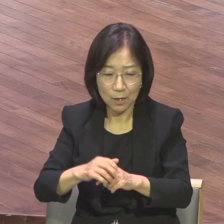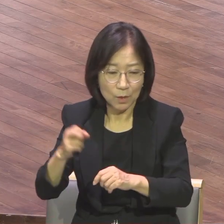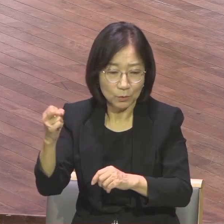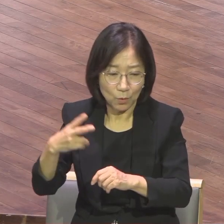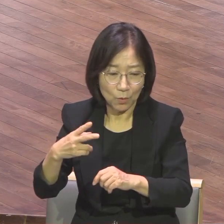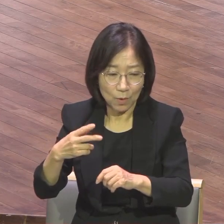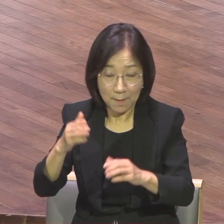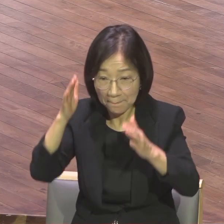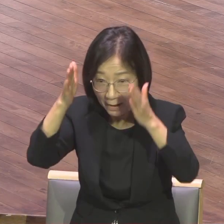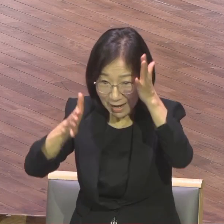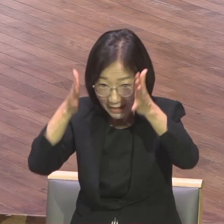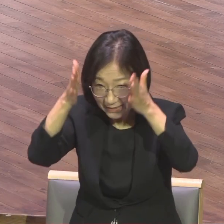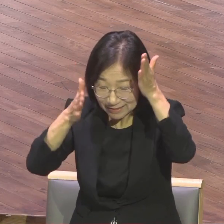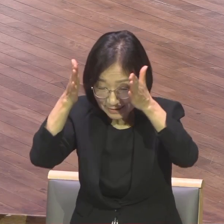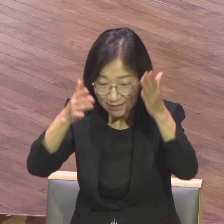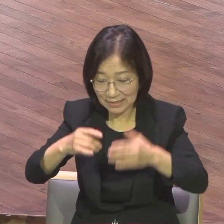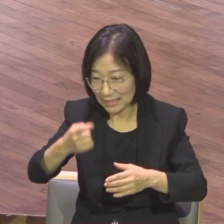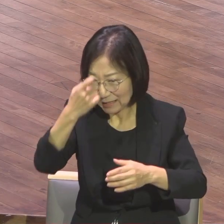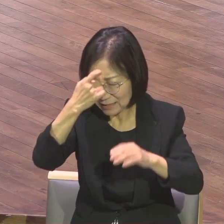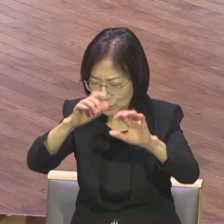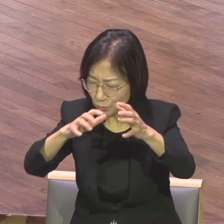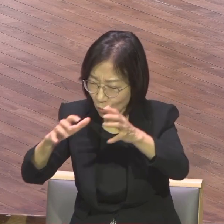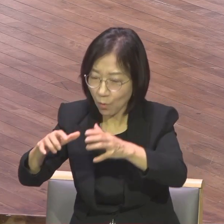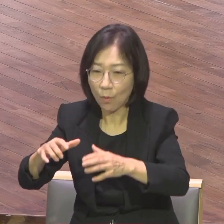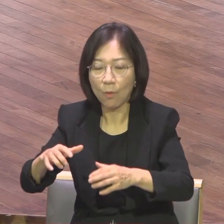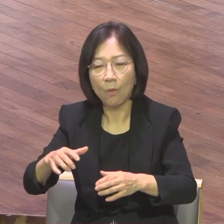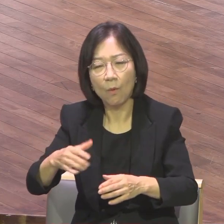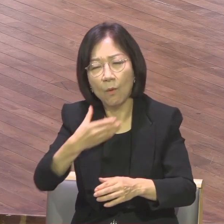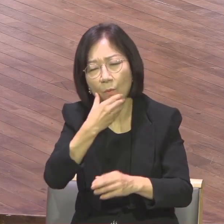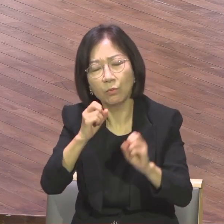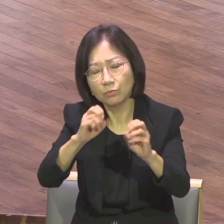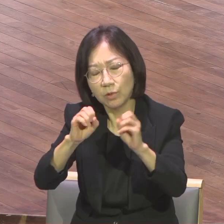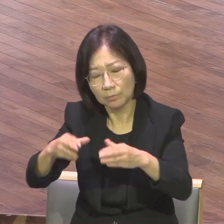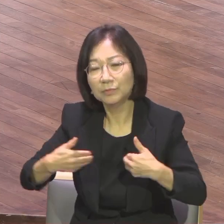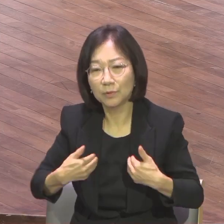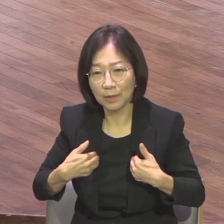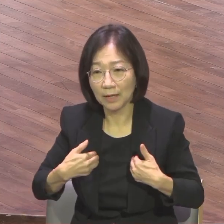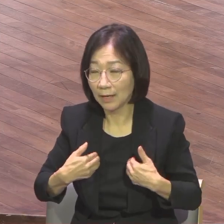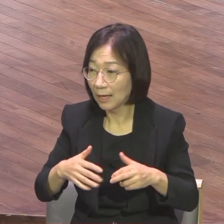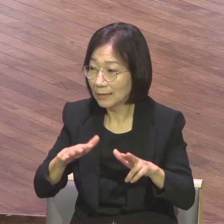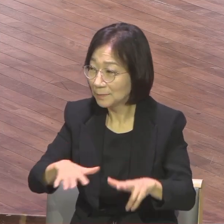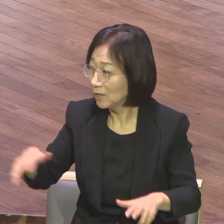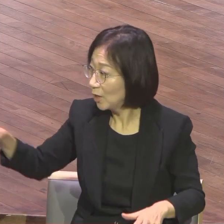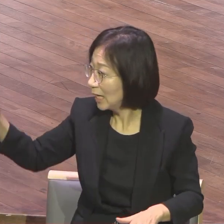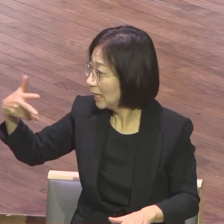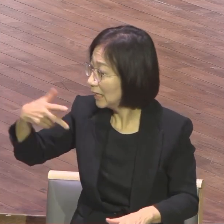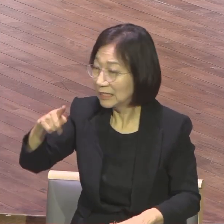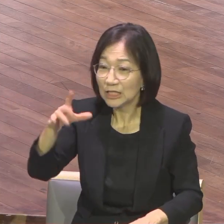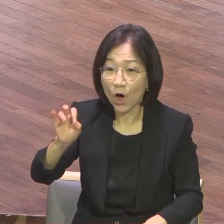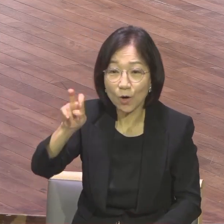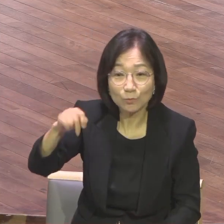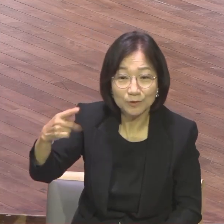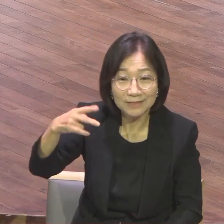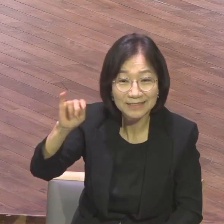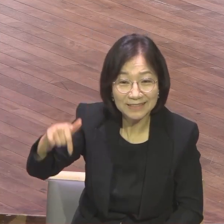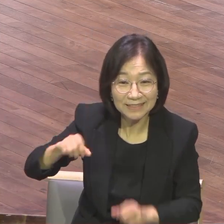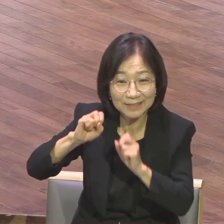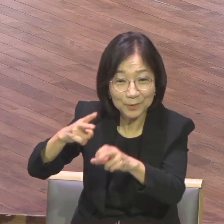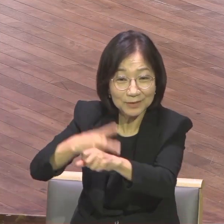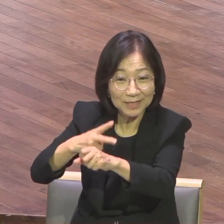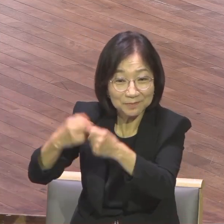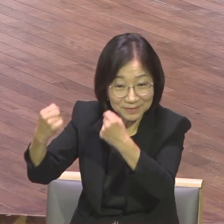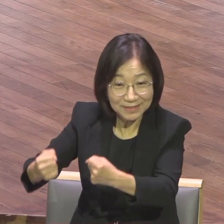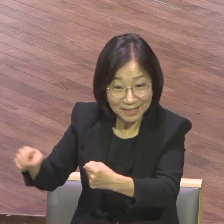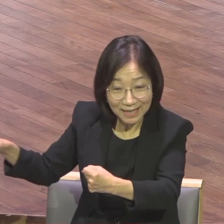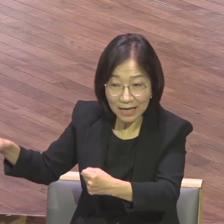복음을 필요로 한 현장, 지금 뭐 우리 정무실 선교사님 앉아 계시잖아요. 그냥 뭐 교회 좀 계시다가